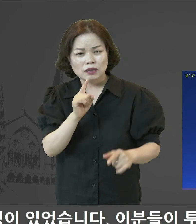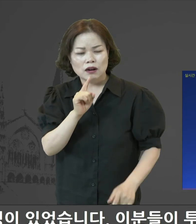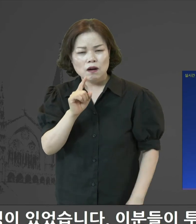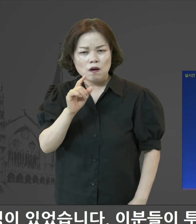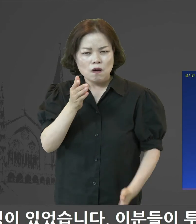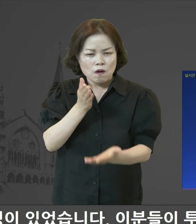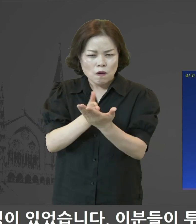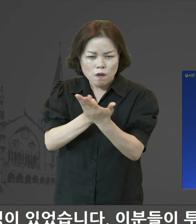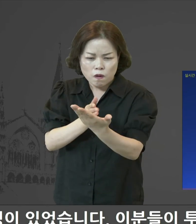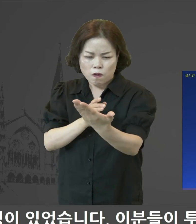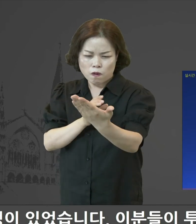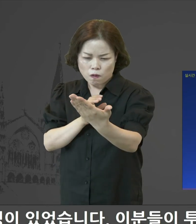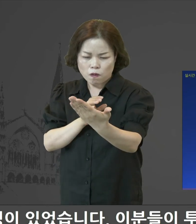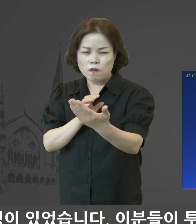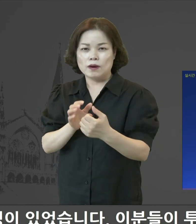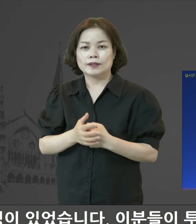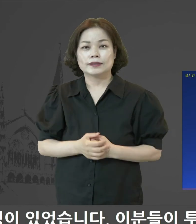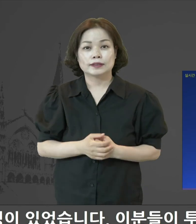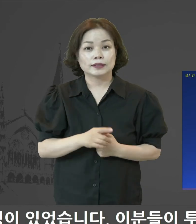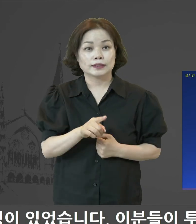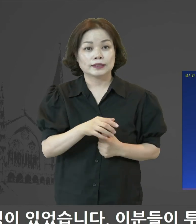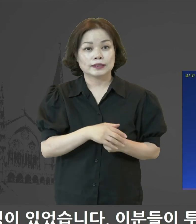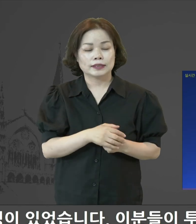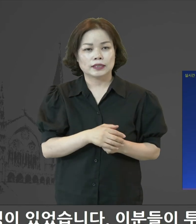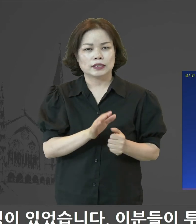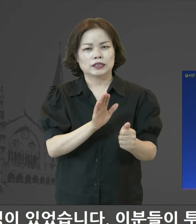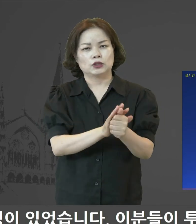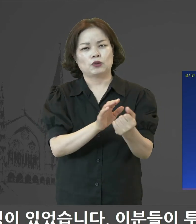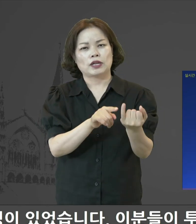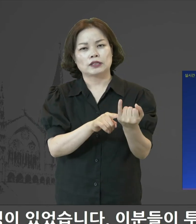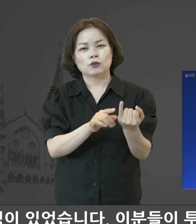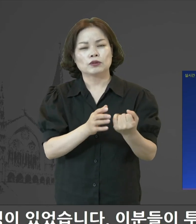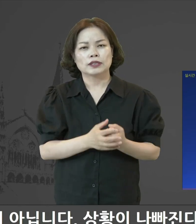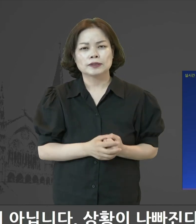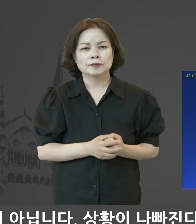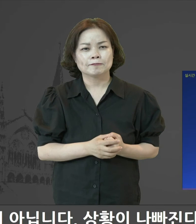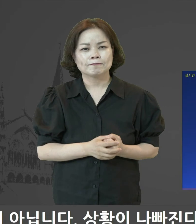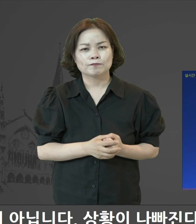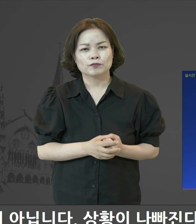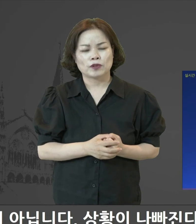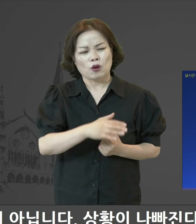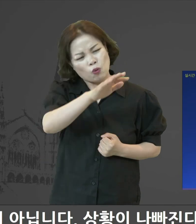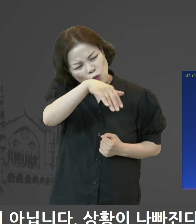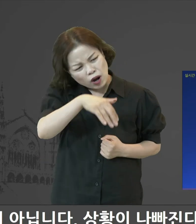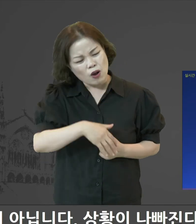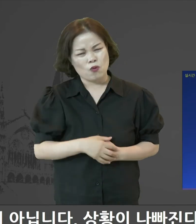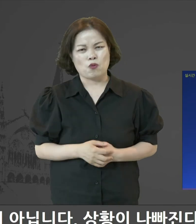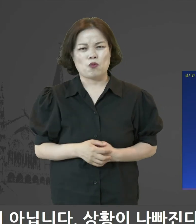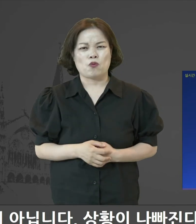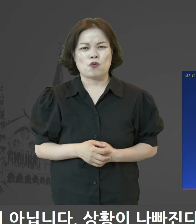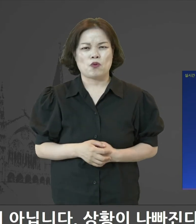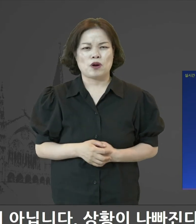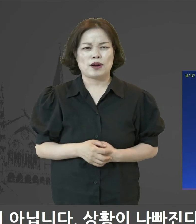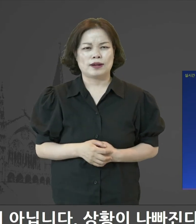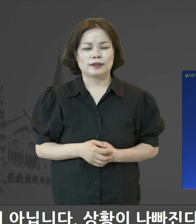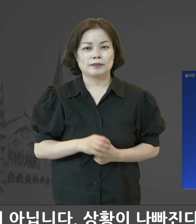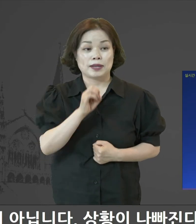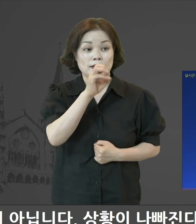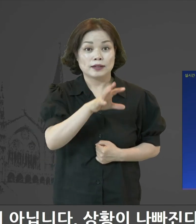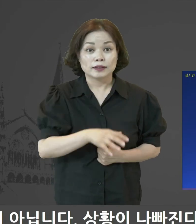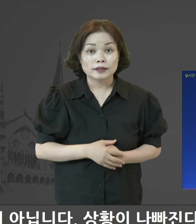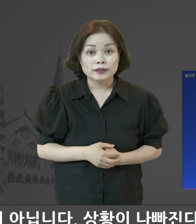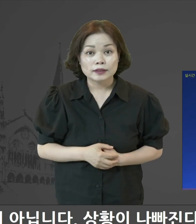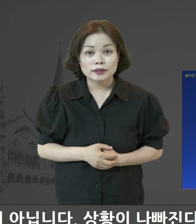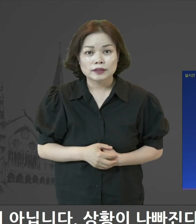듣고 그분을 이제 지원하는 권사님이 좀 나오라고 그렇게 이야기를 했대요.